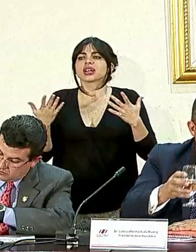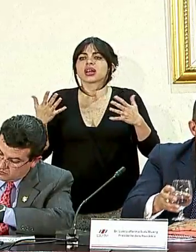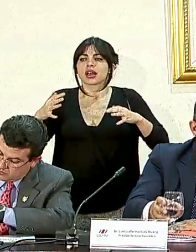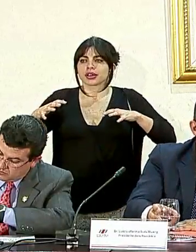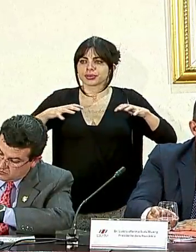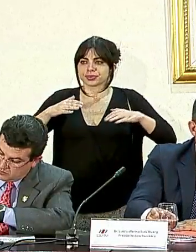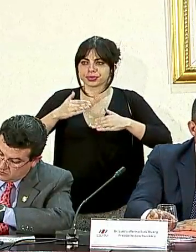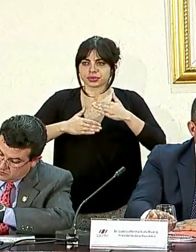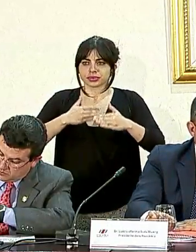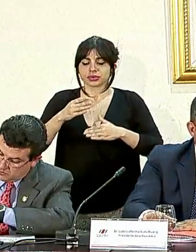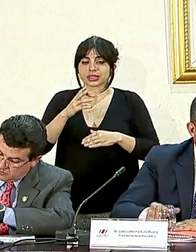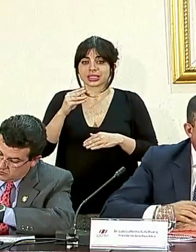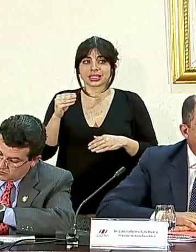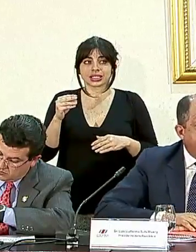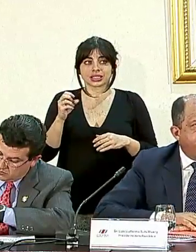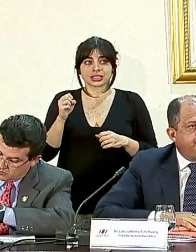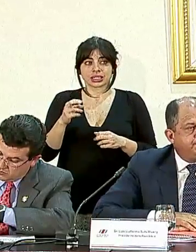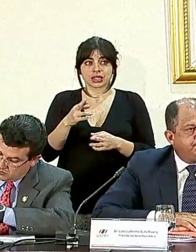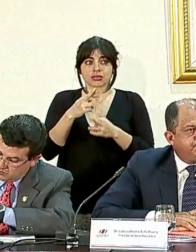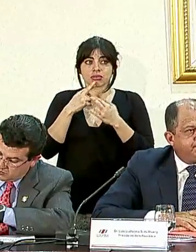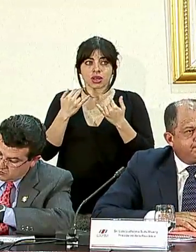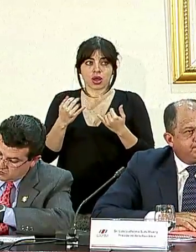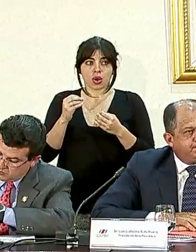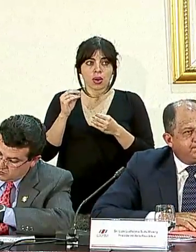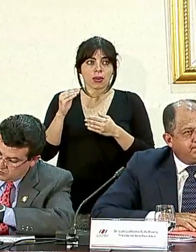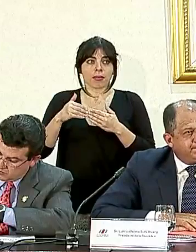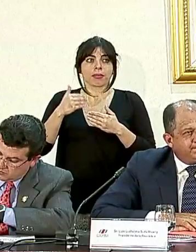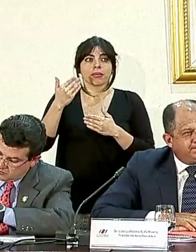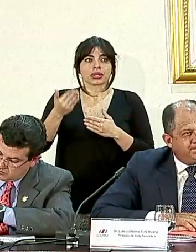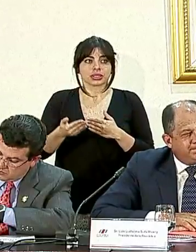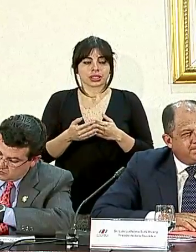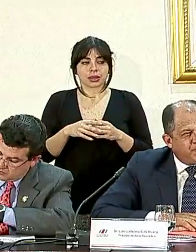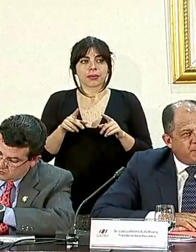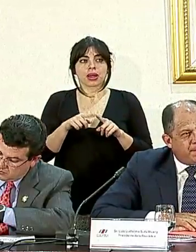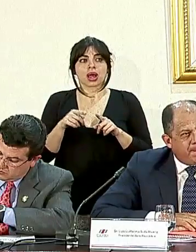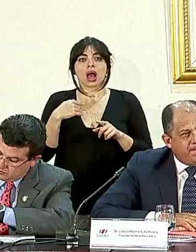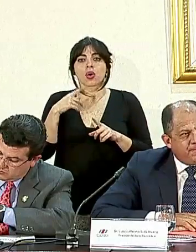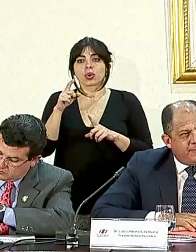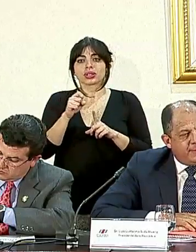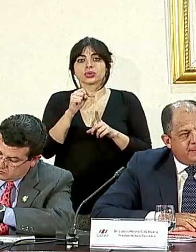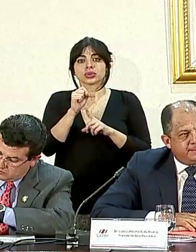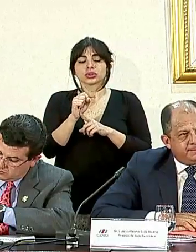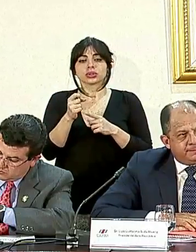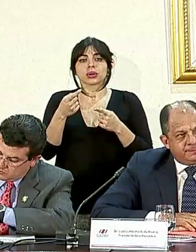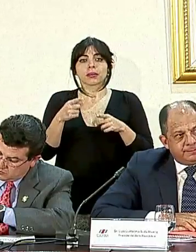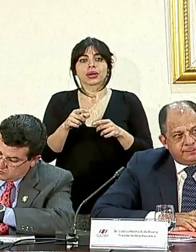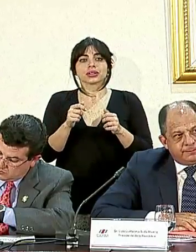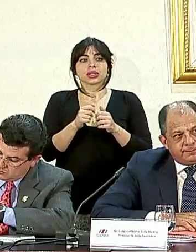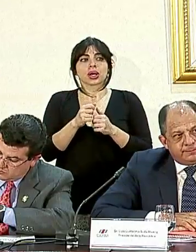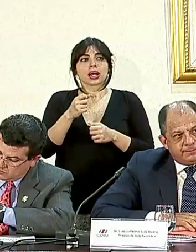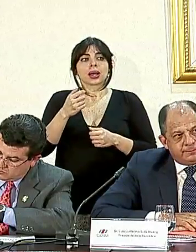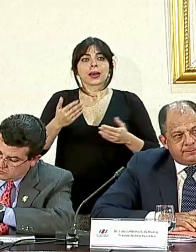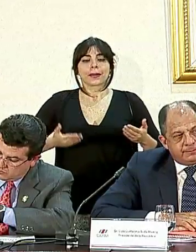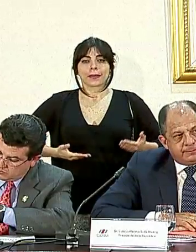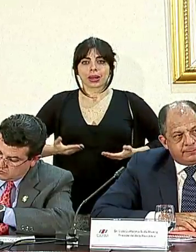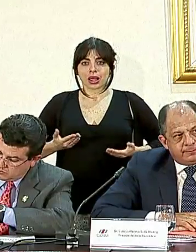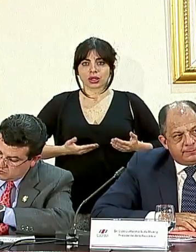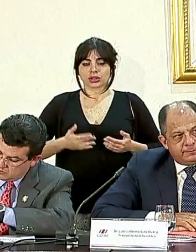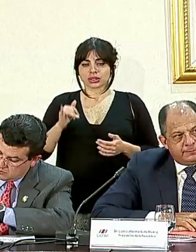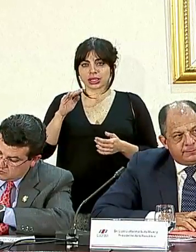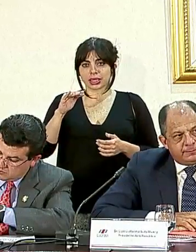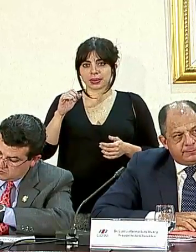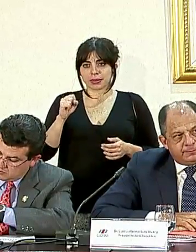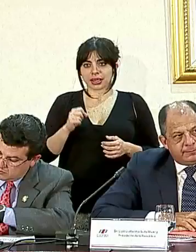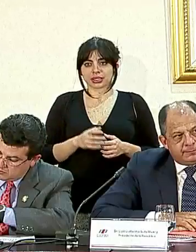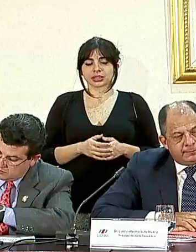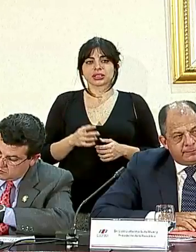actuado. Y si quiere me lo contesta ahora o más tarde, pero hay una situación que se está presentando con empleados del IMAS que